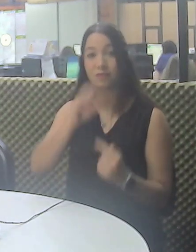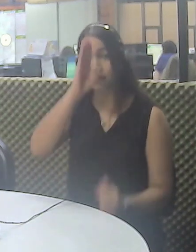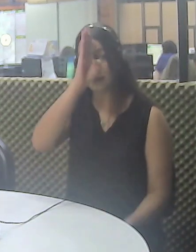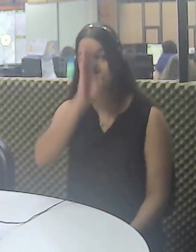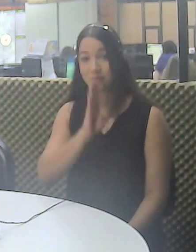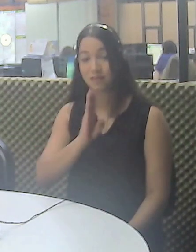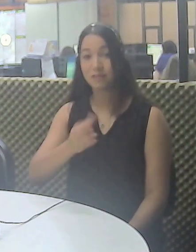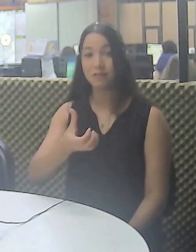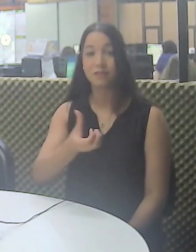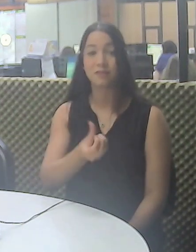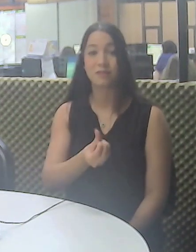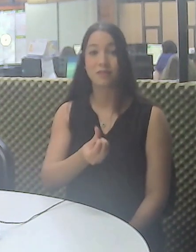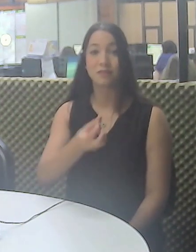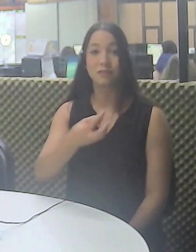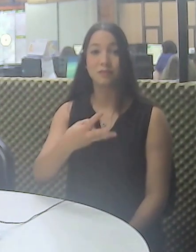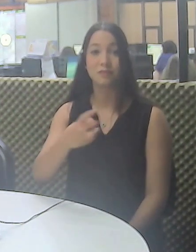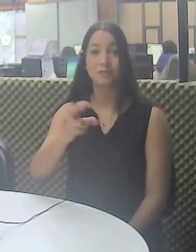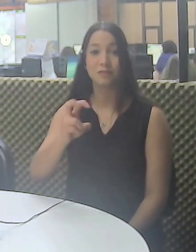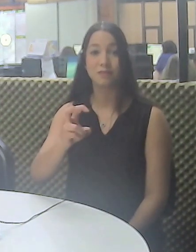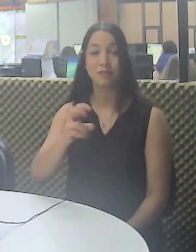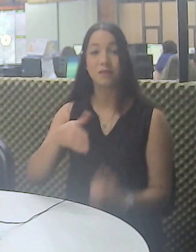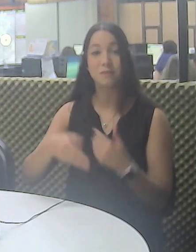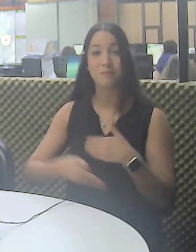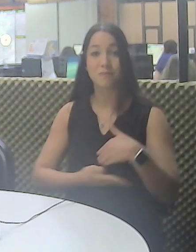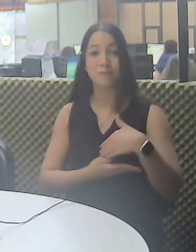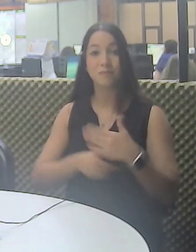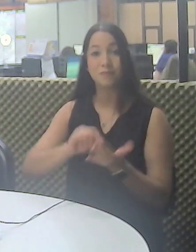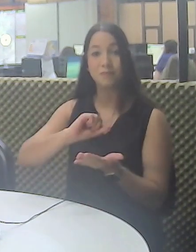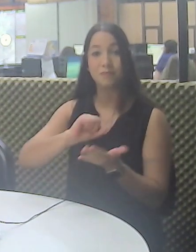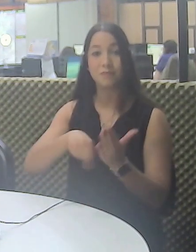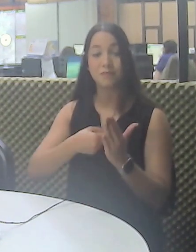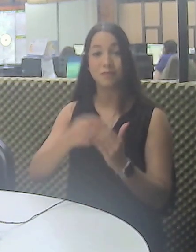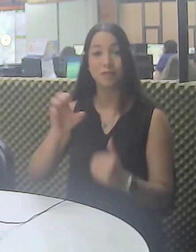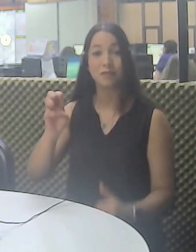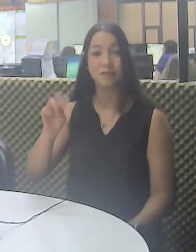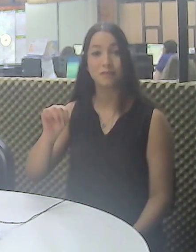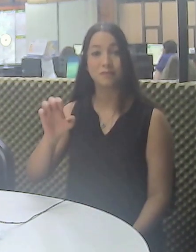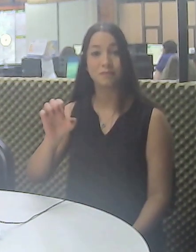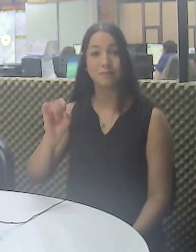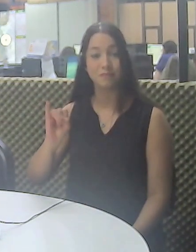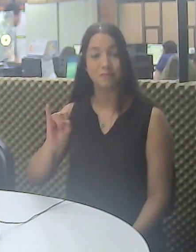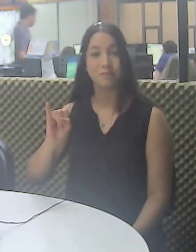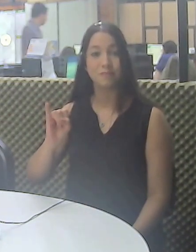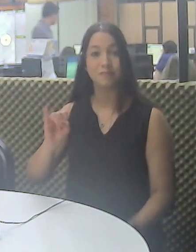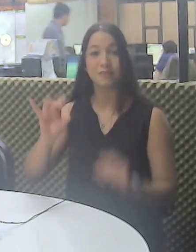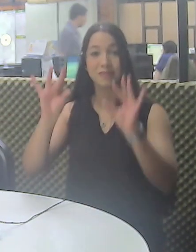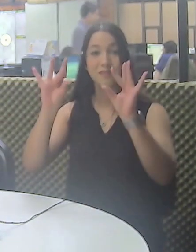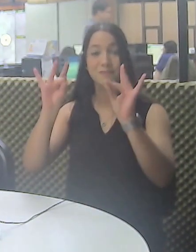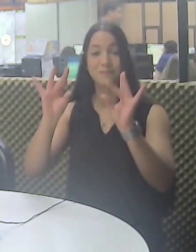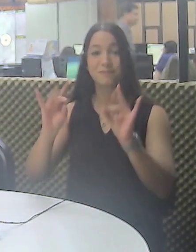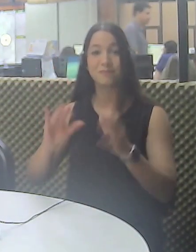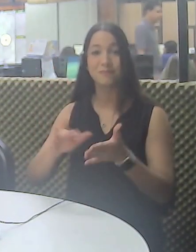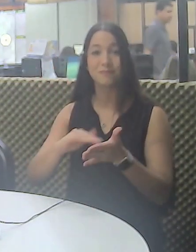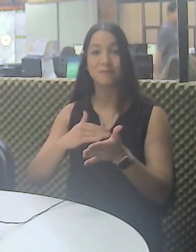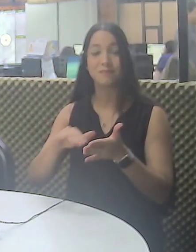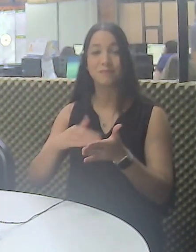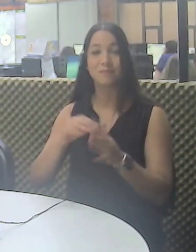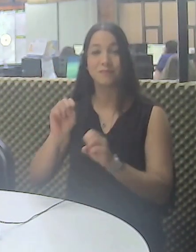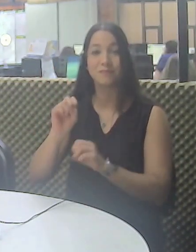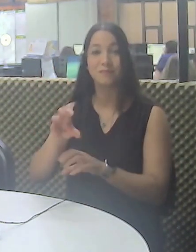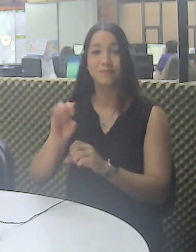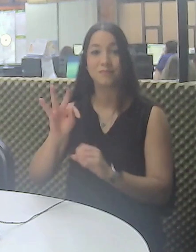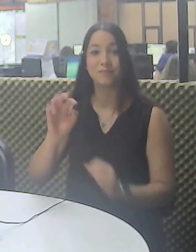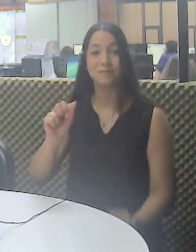gratuitamente 635 bebês matriculados nas EMEIs. Quem traz mais detalhes é a secretária de